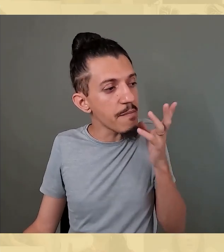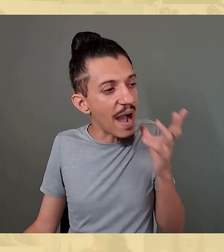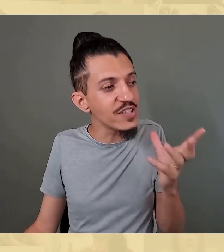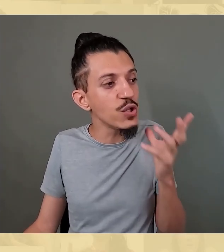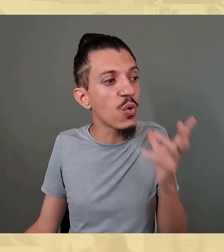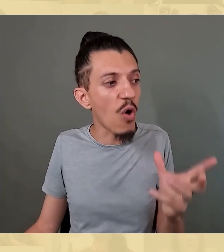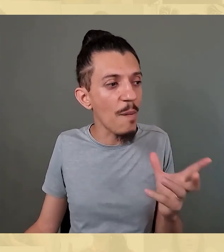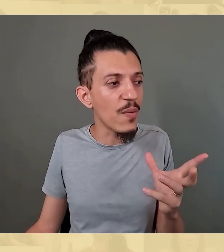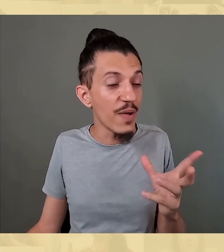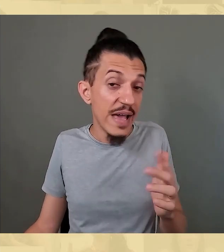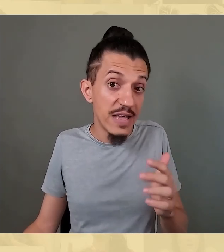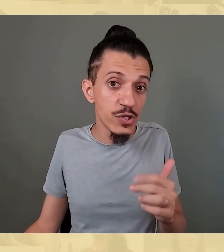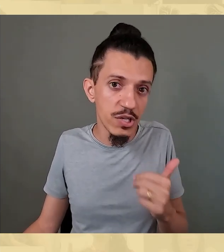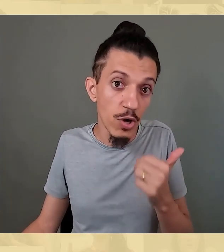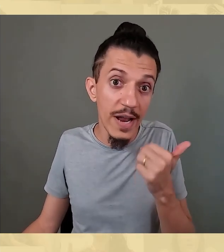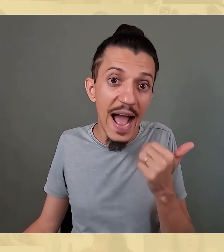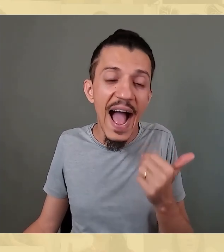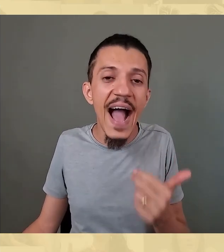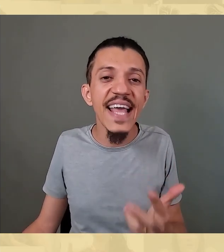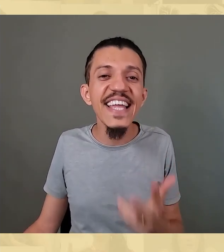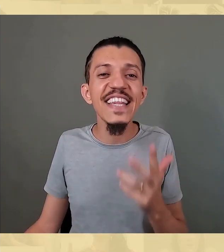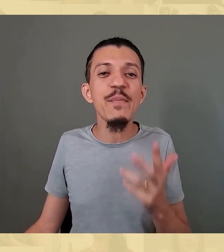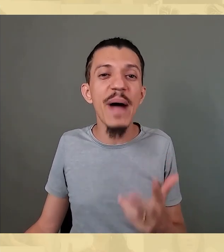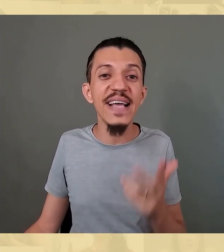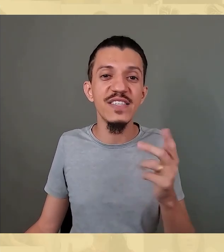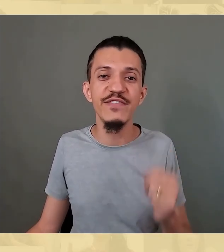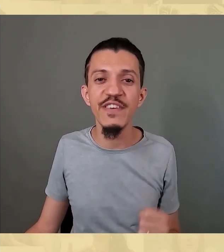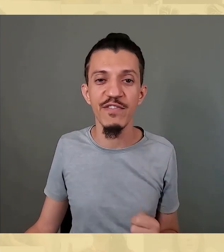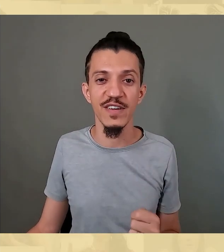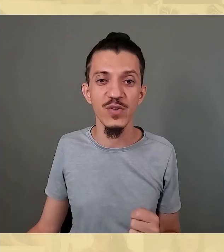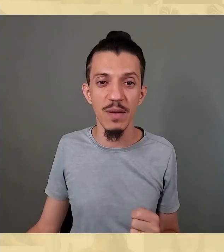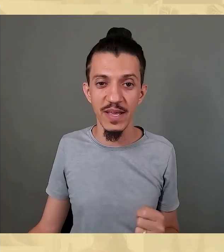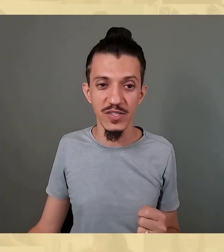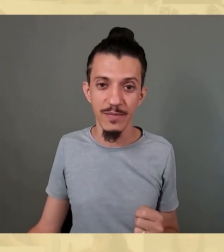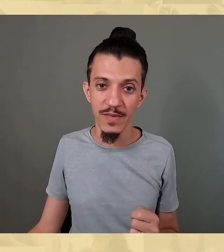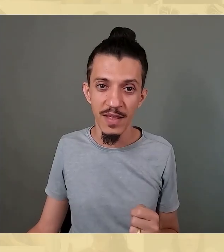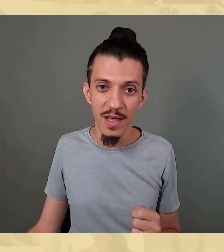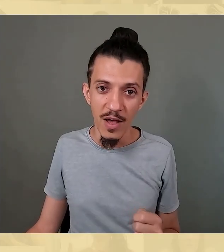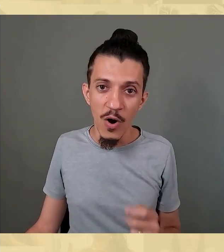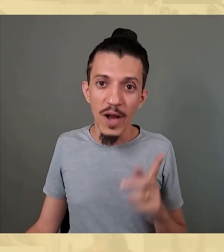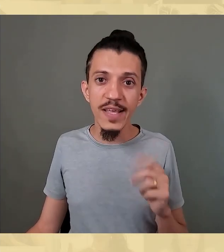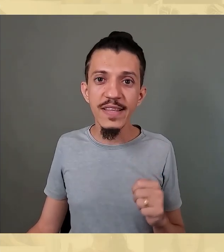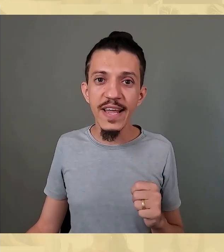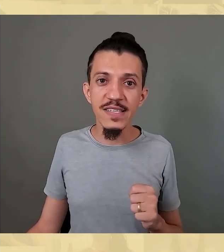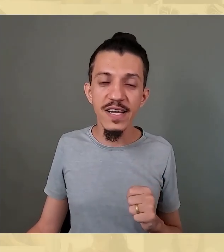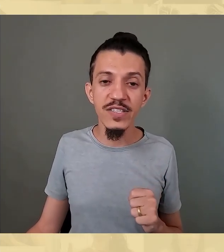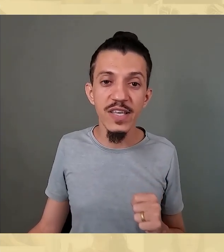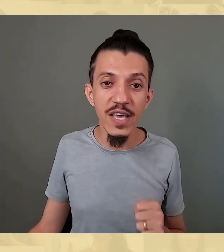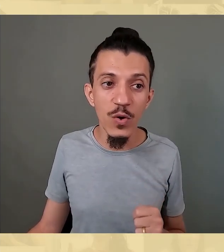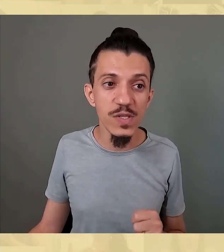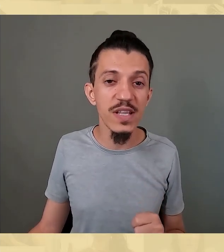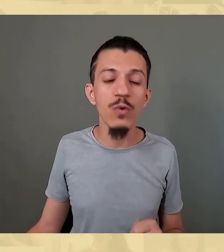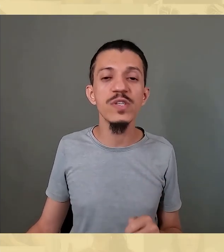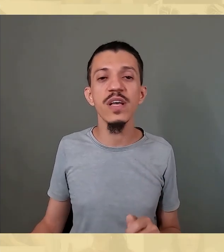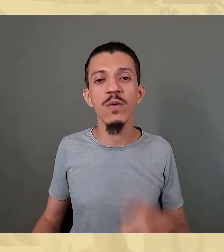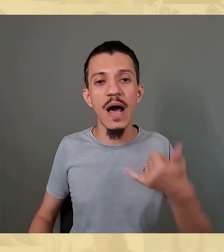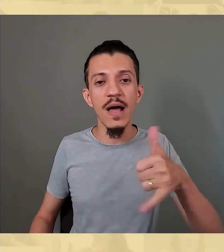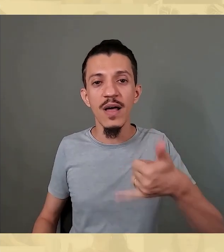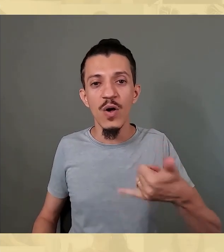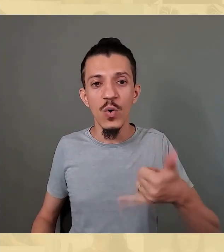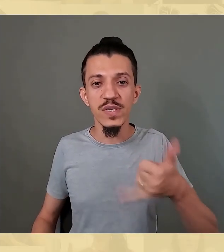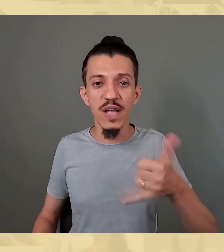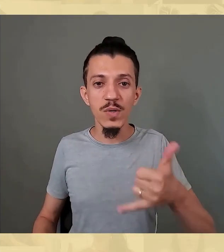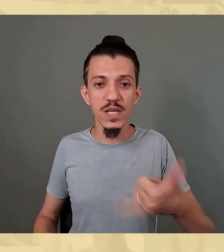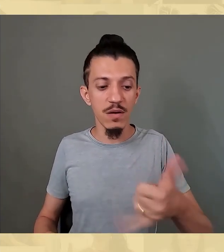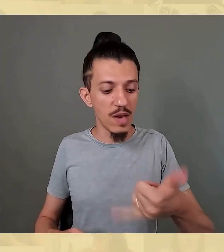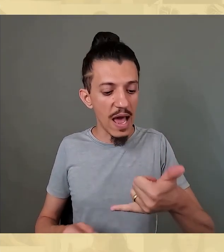essa imagem do copo, isso se torna ainda mais vivo na sua mente. Olha que interessante aqui o sinal de celular.